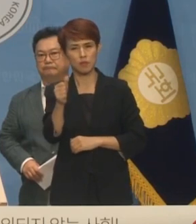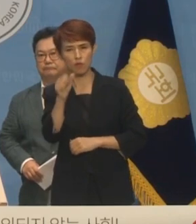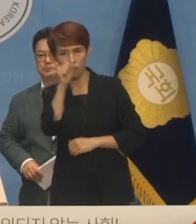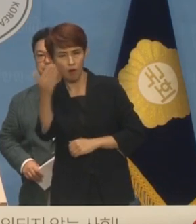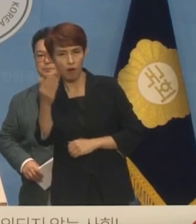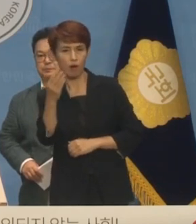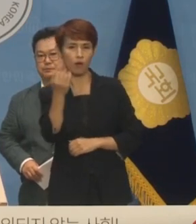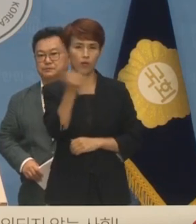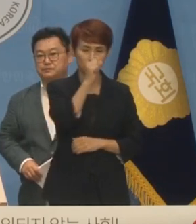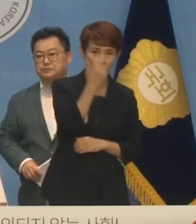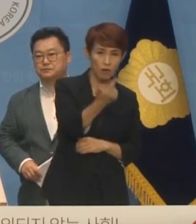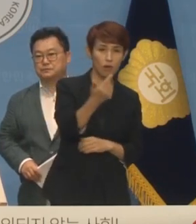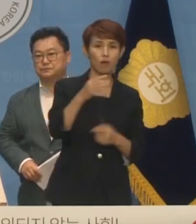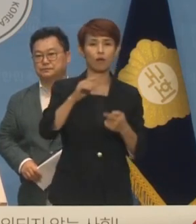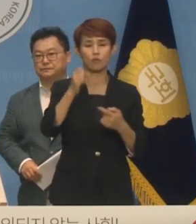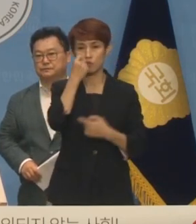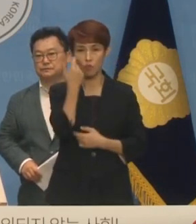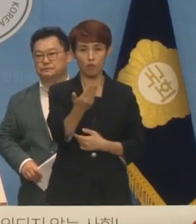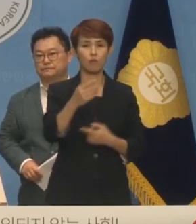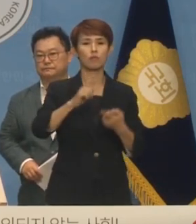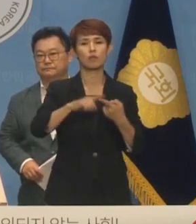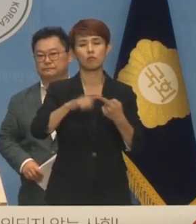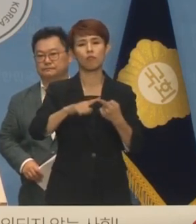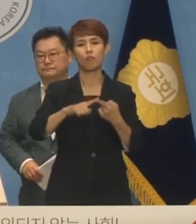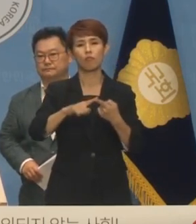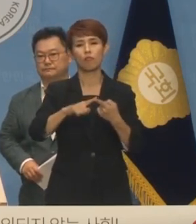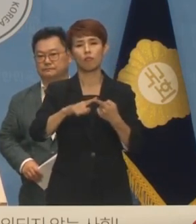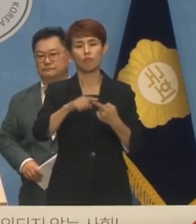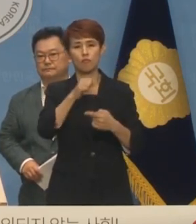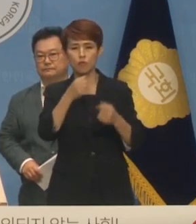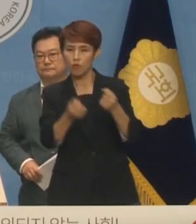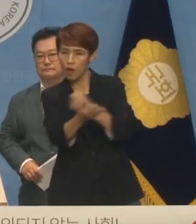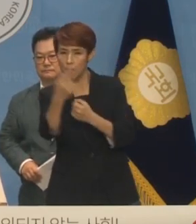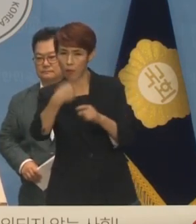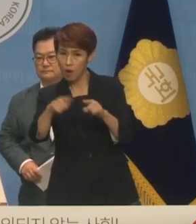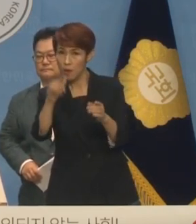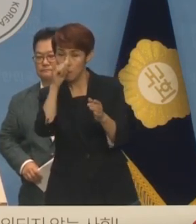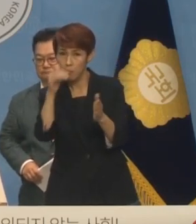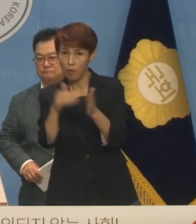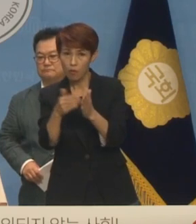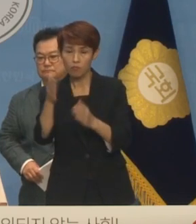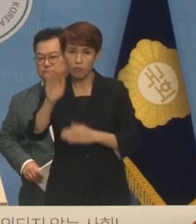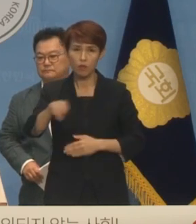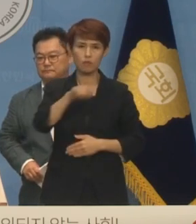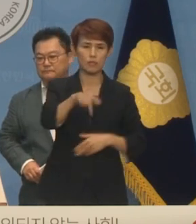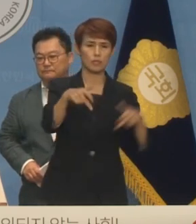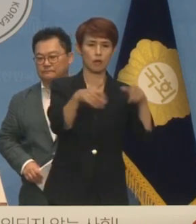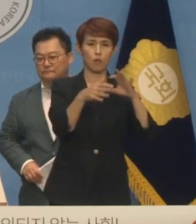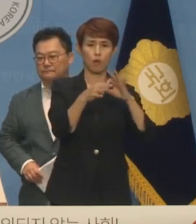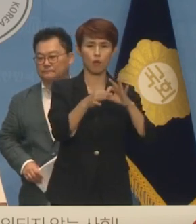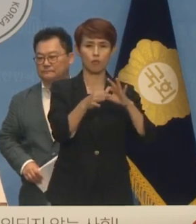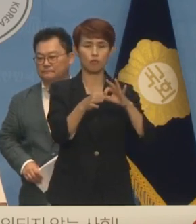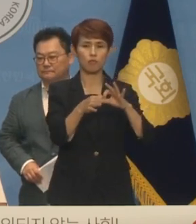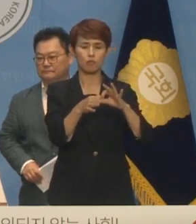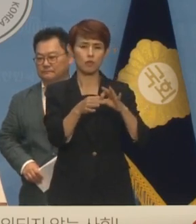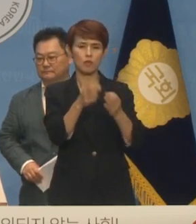장애 주류화는 장애계에서는 오랫동안 논의했음에도 불구하고 실제 법 제정으로는 이르지